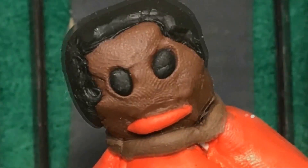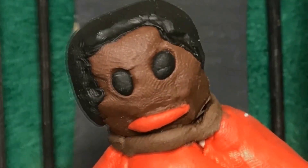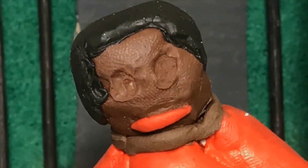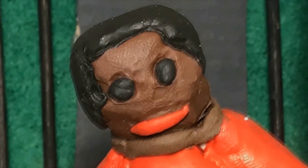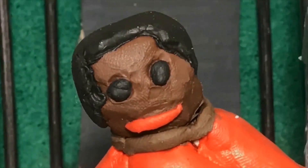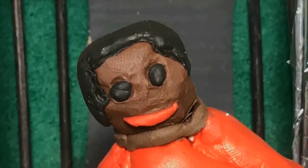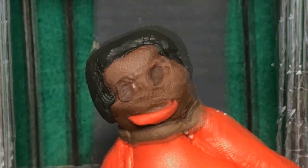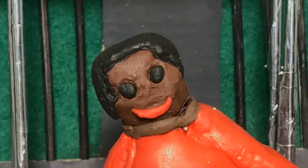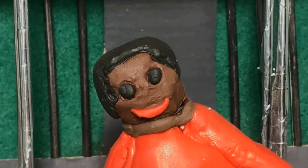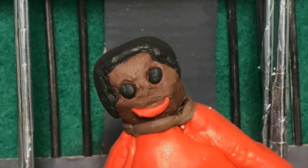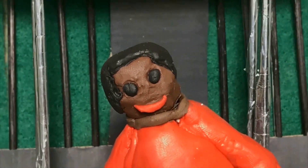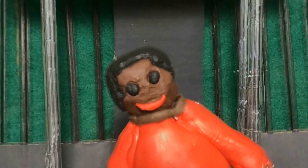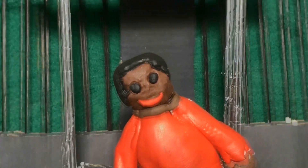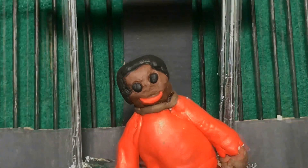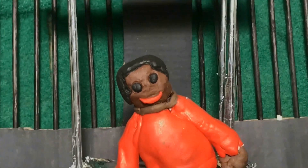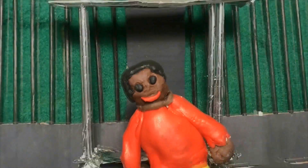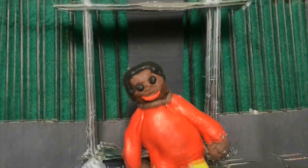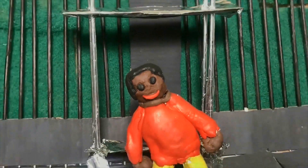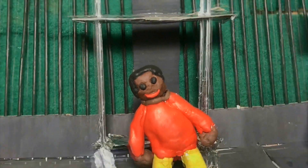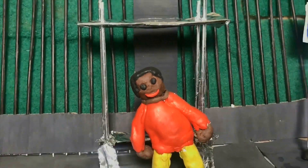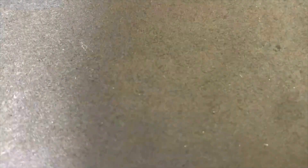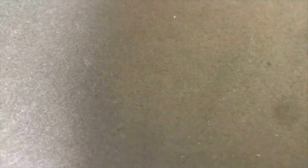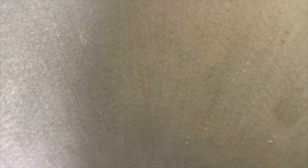Soy Bruno y soy una persona con sobrepeso,